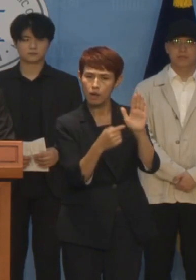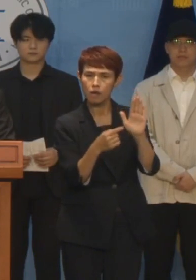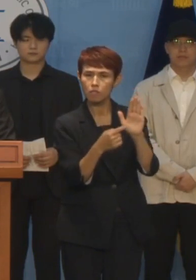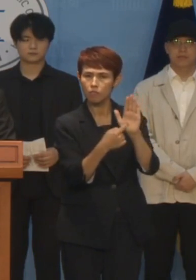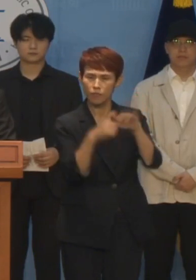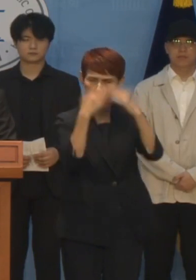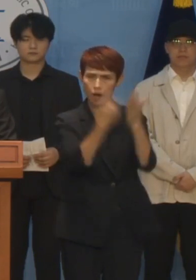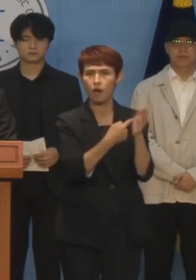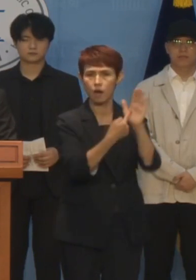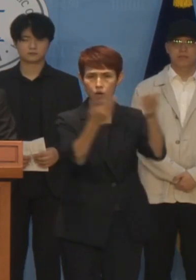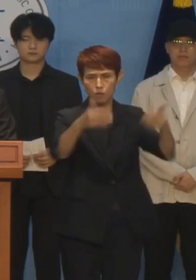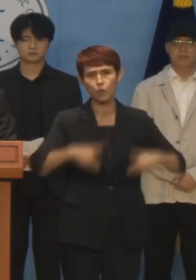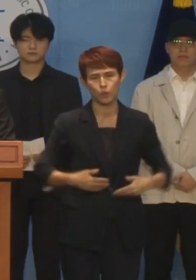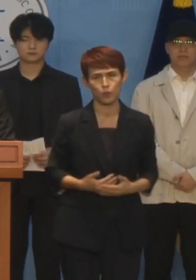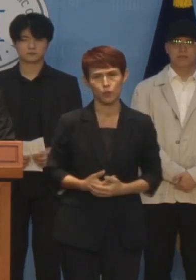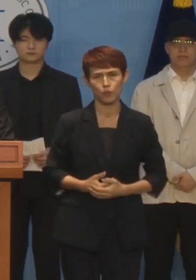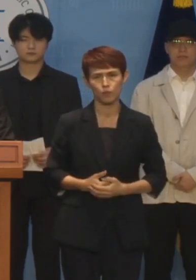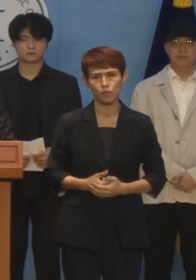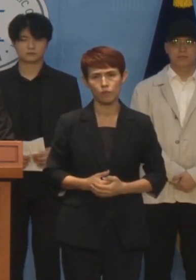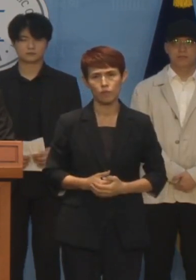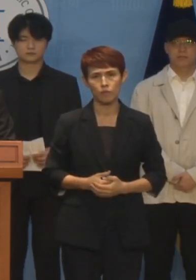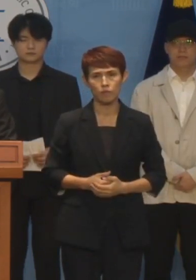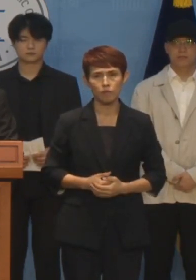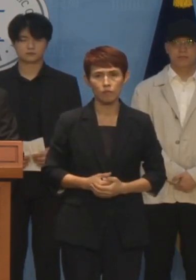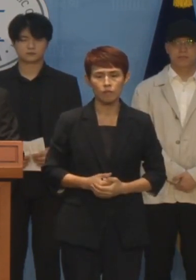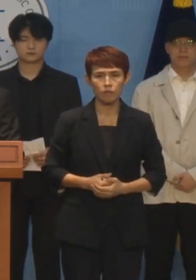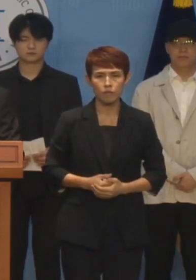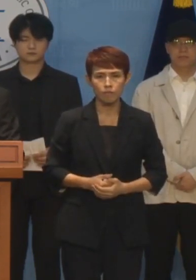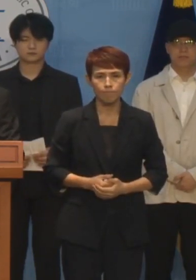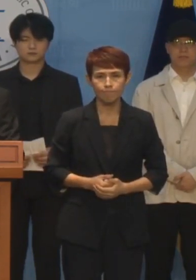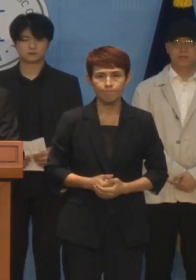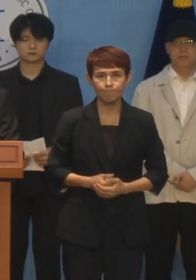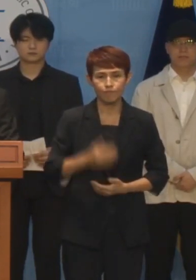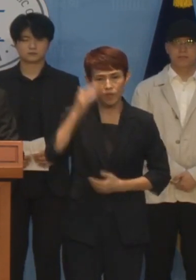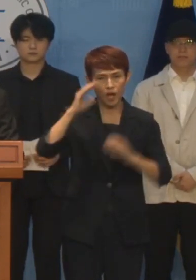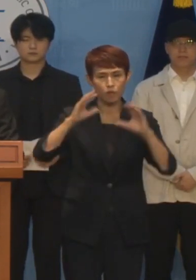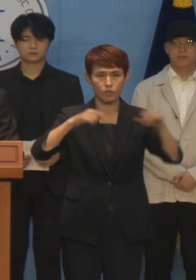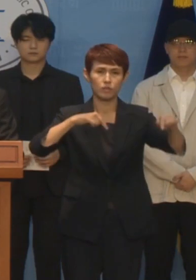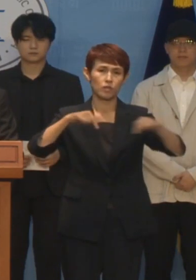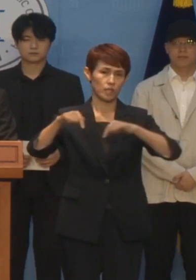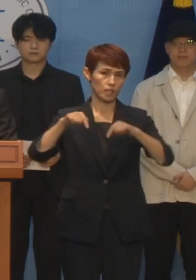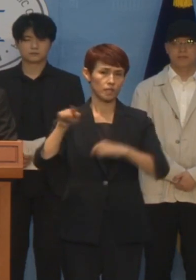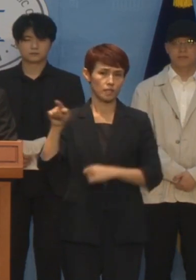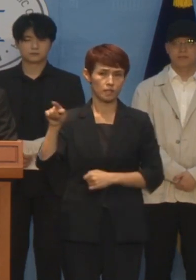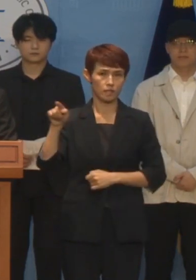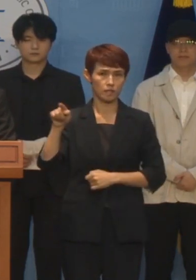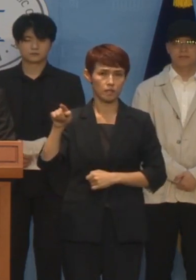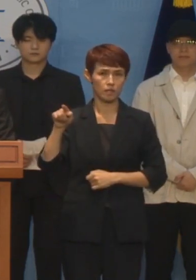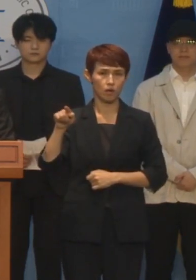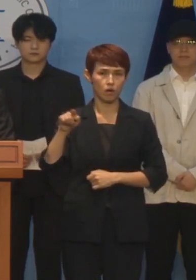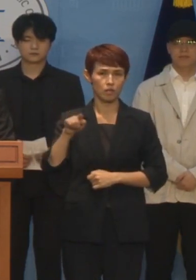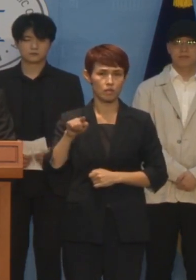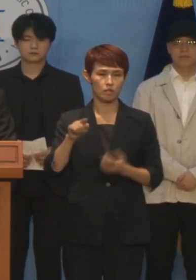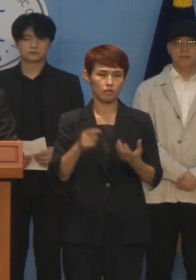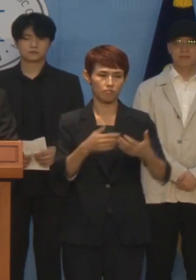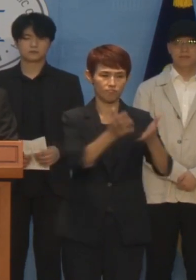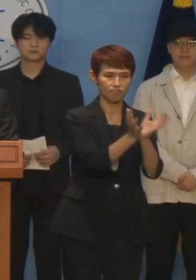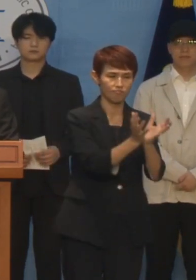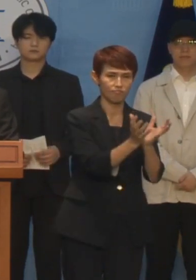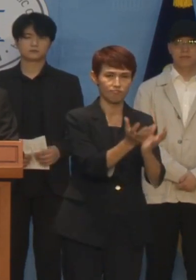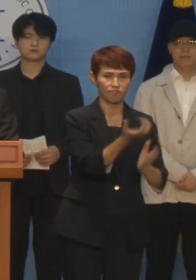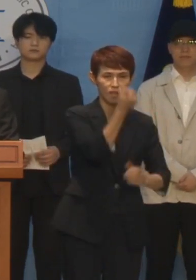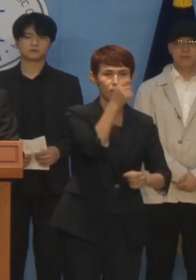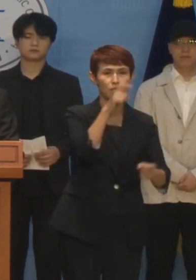다 공개되어야만 할 것입니다. 마지막으로 대한민국의 정치가 특정 파벌과 사익을 위하는